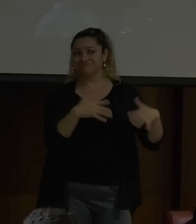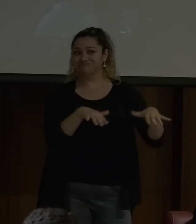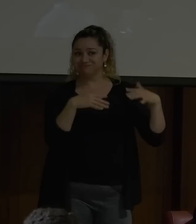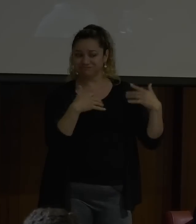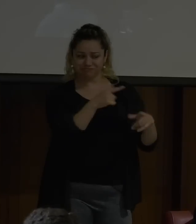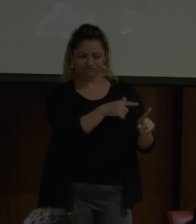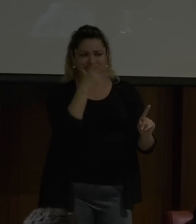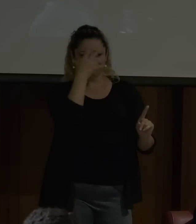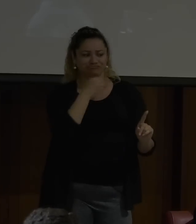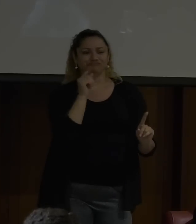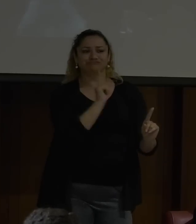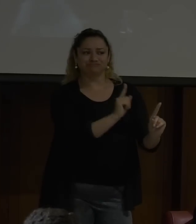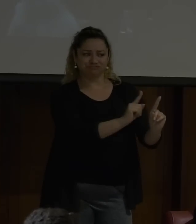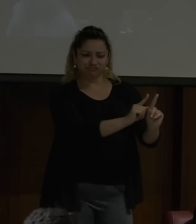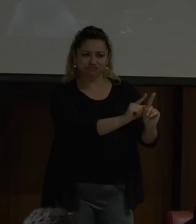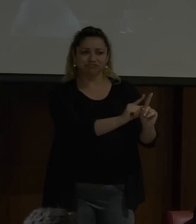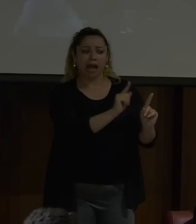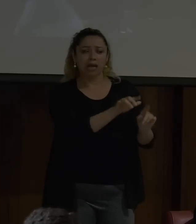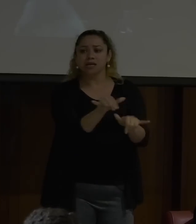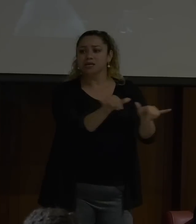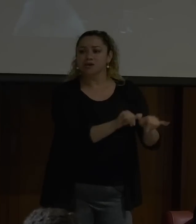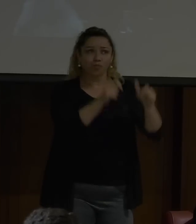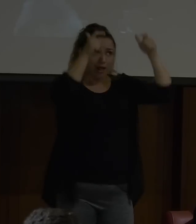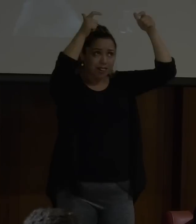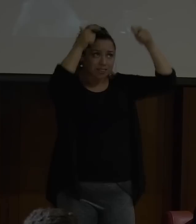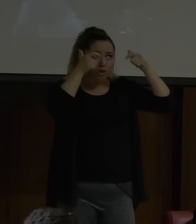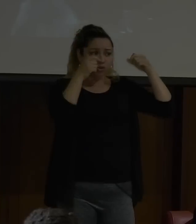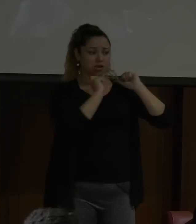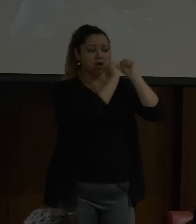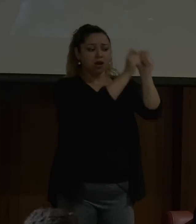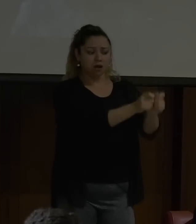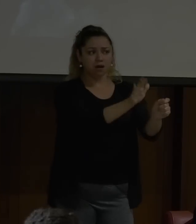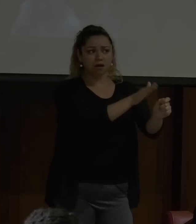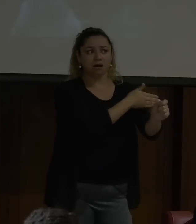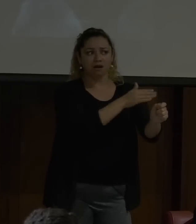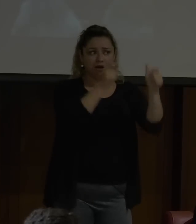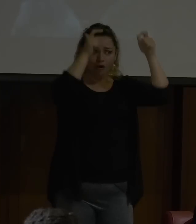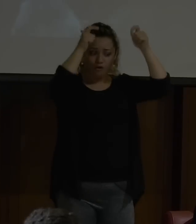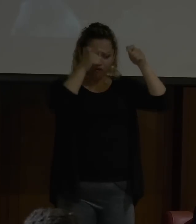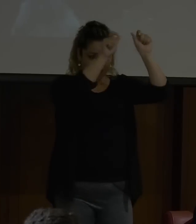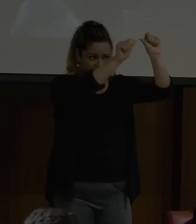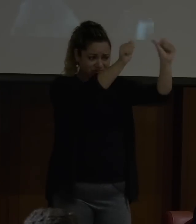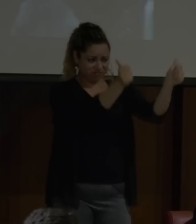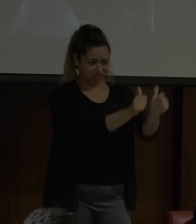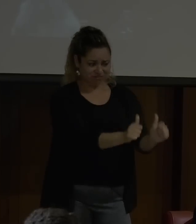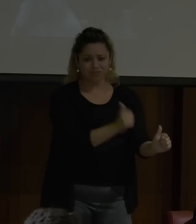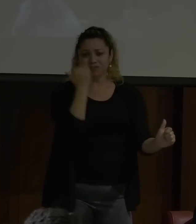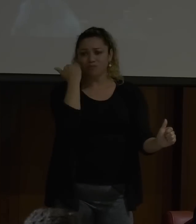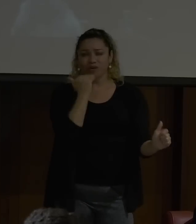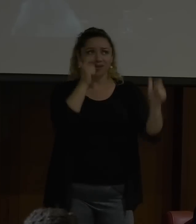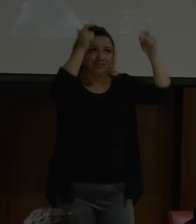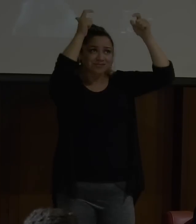adelanto, si tiene diosa de los encantos, si tiene su corona de reina,